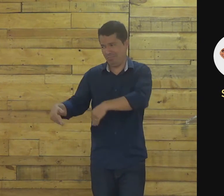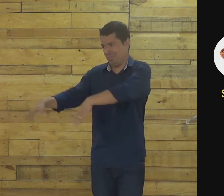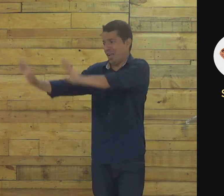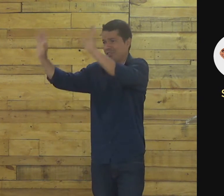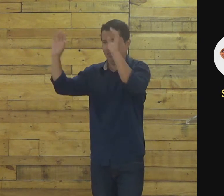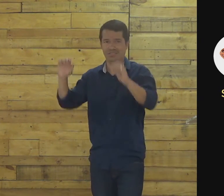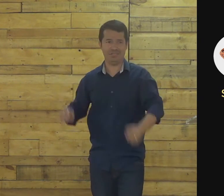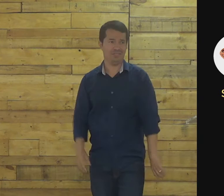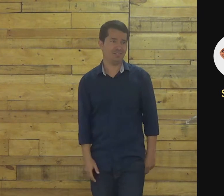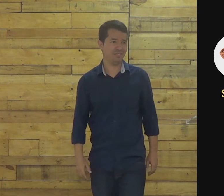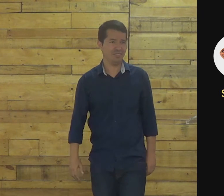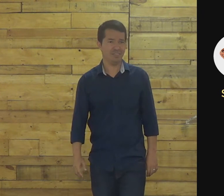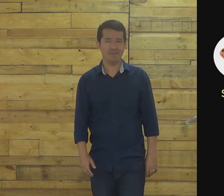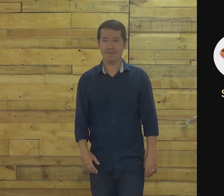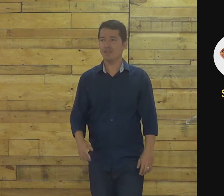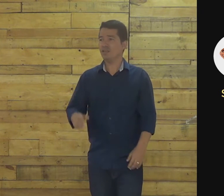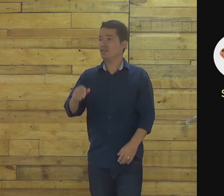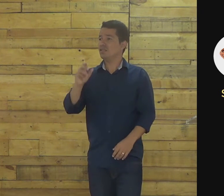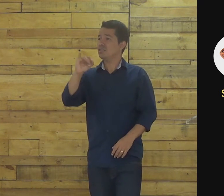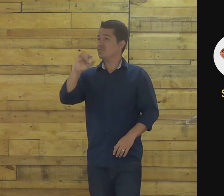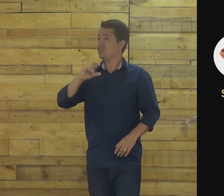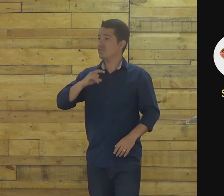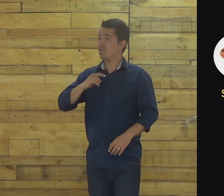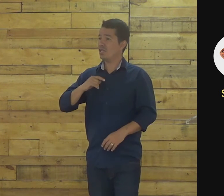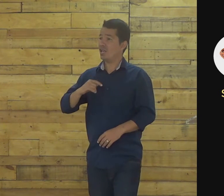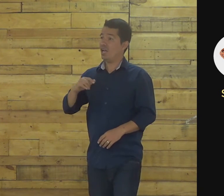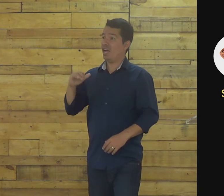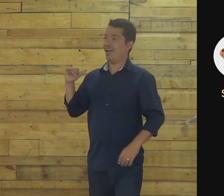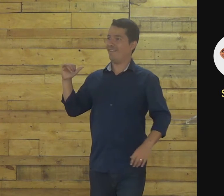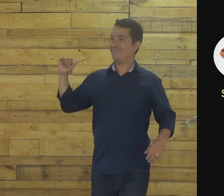é? Natural pensar desse jeito.